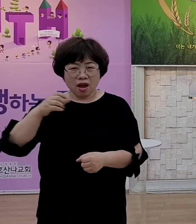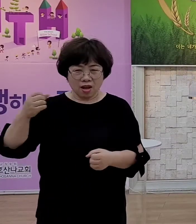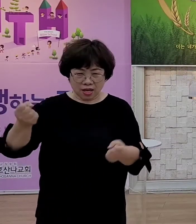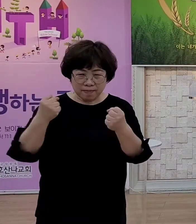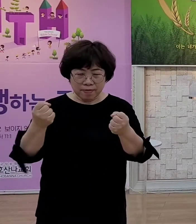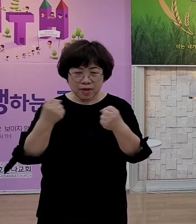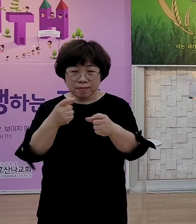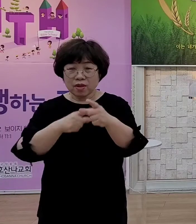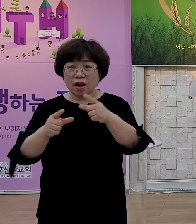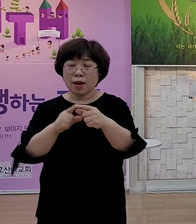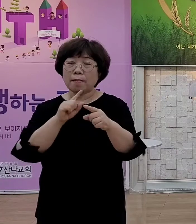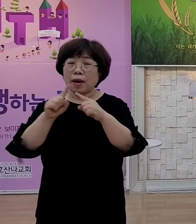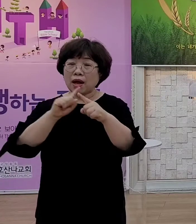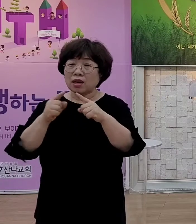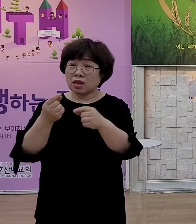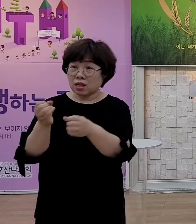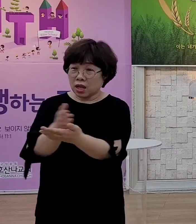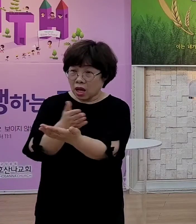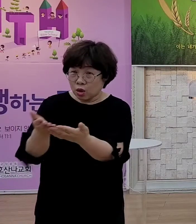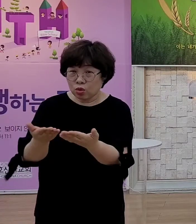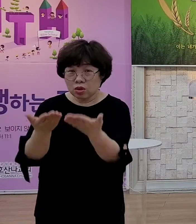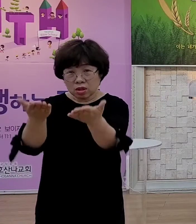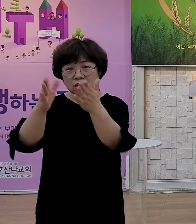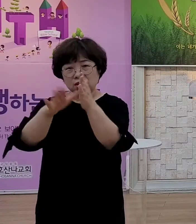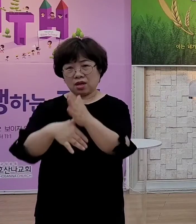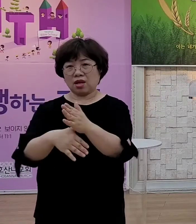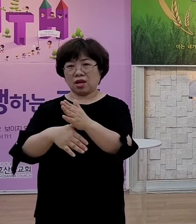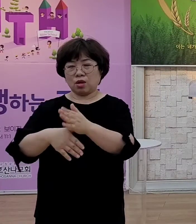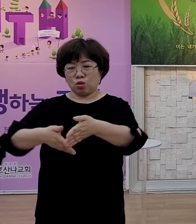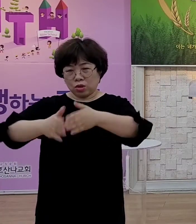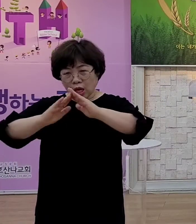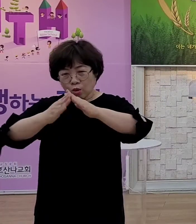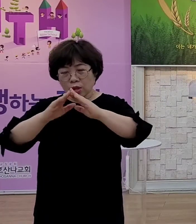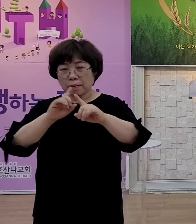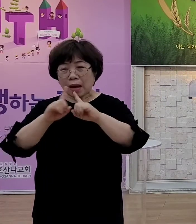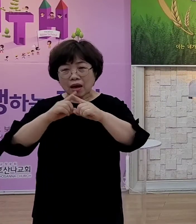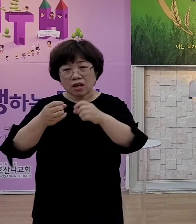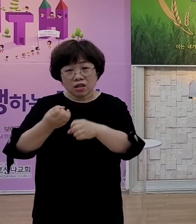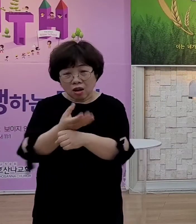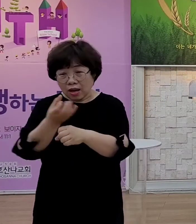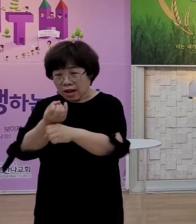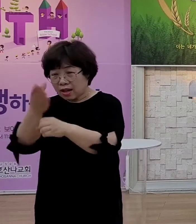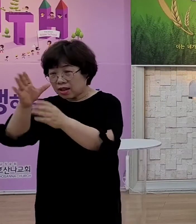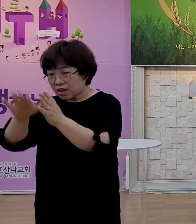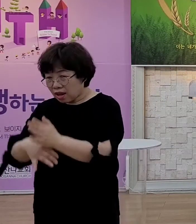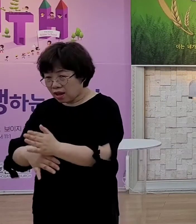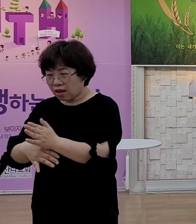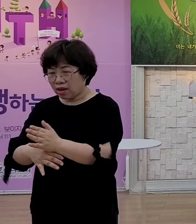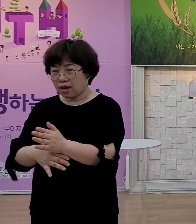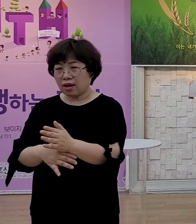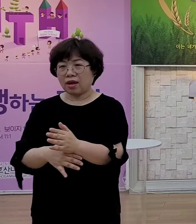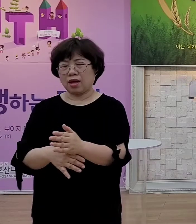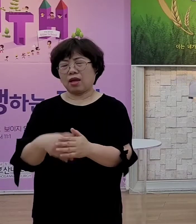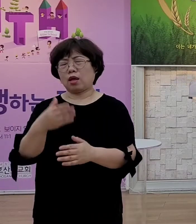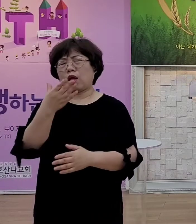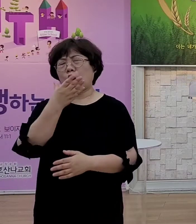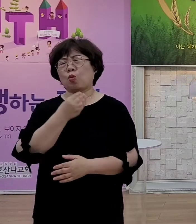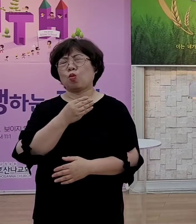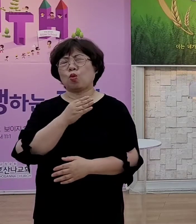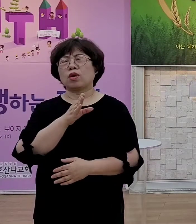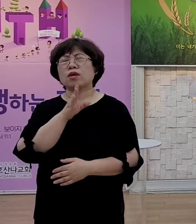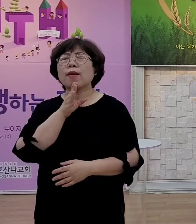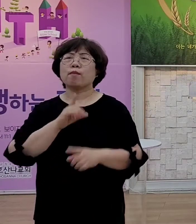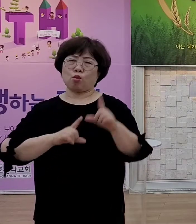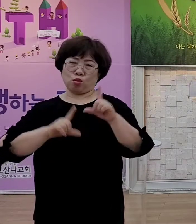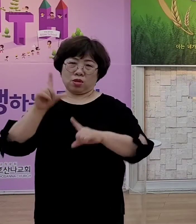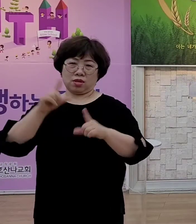가족 서로 힘을 주고 위로하고 세워주는 말 한마디. 여러분, 이런 것들이 정말 우리